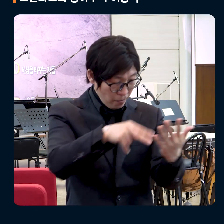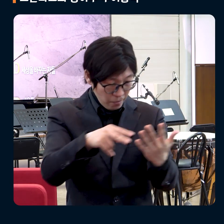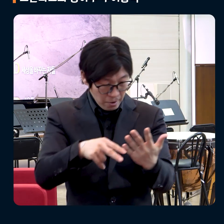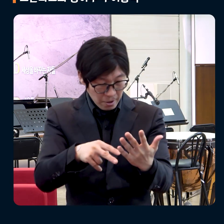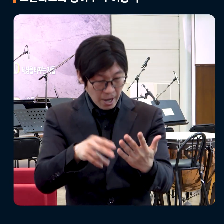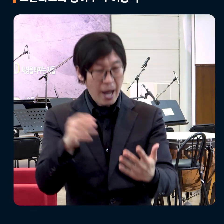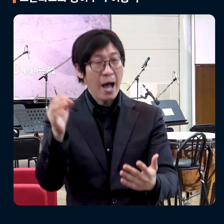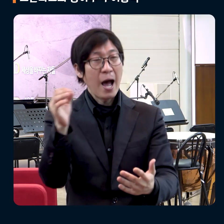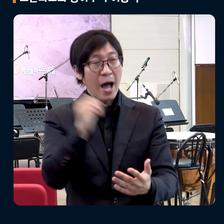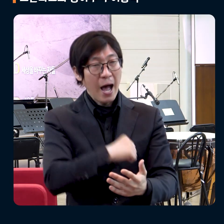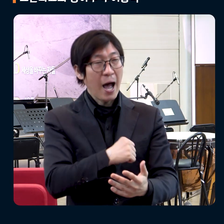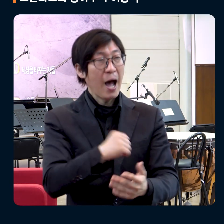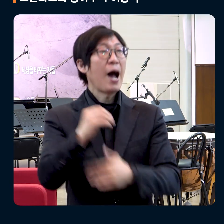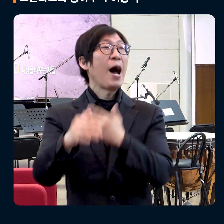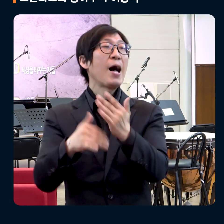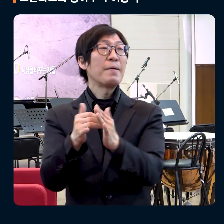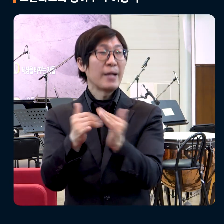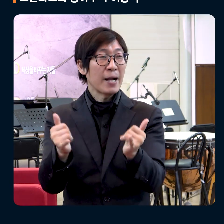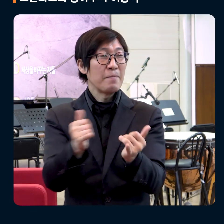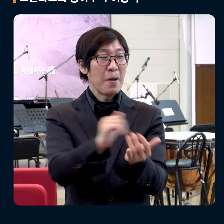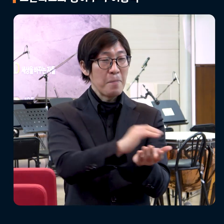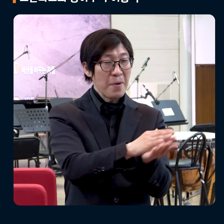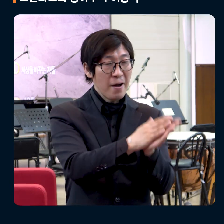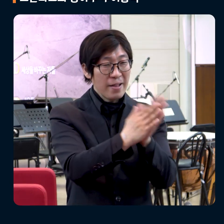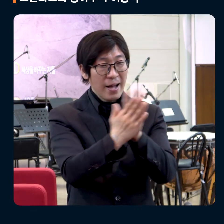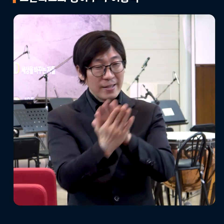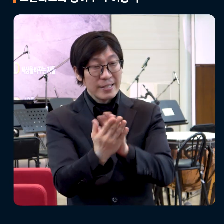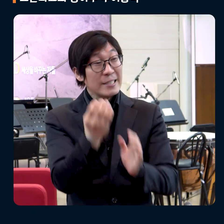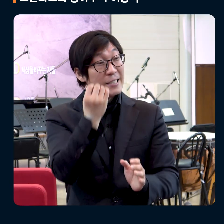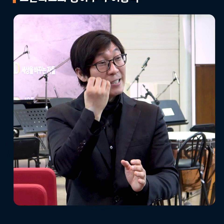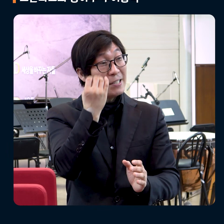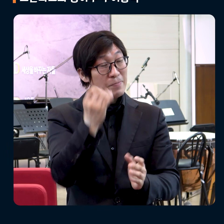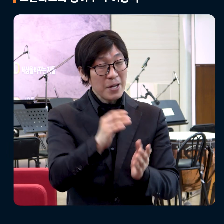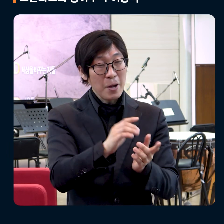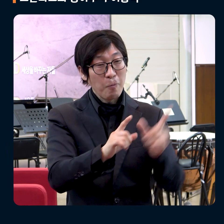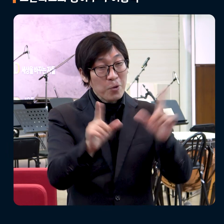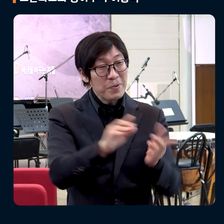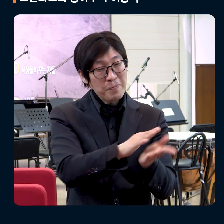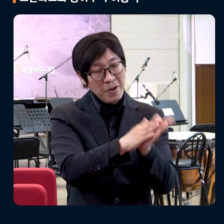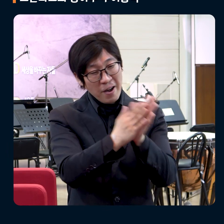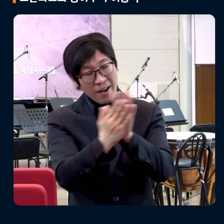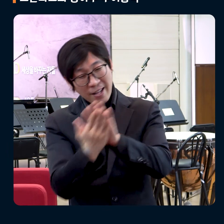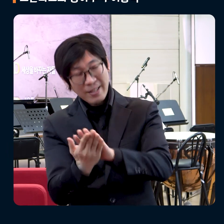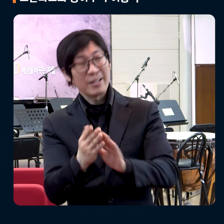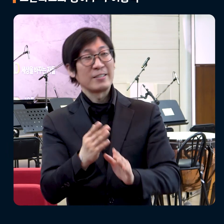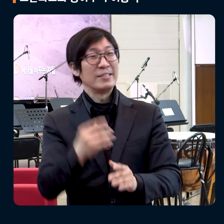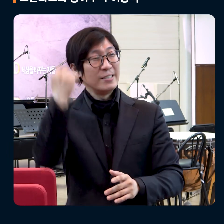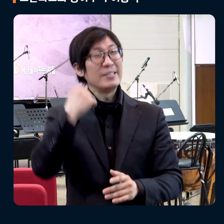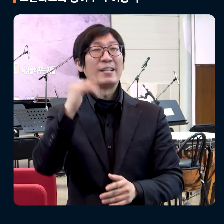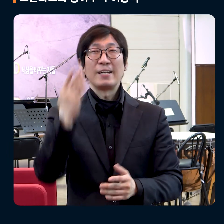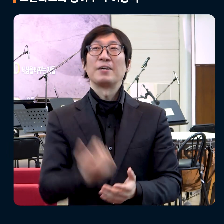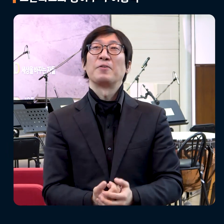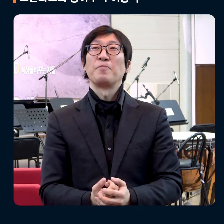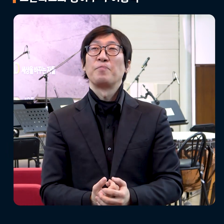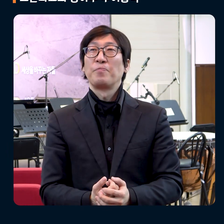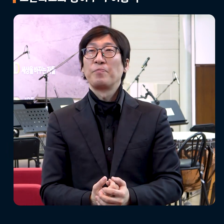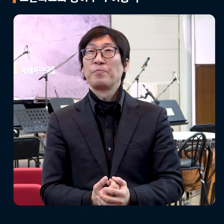바람의 기원처럼 하나님의 사람이 변하는 신비한 양상을 보여주려 했을 수